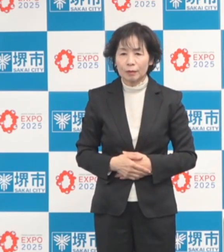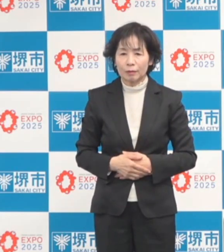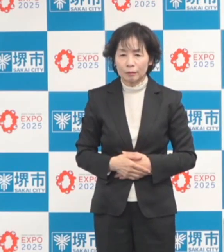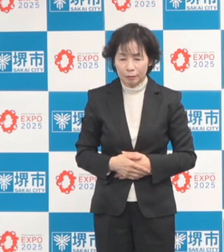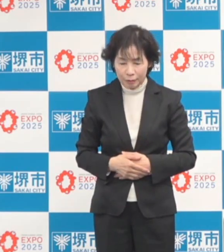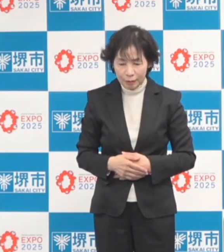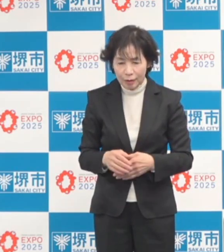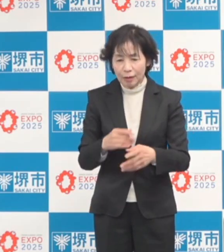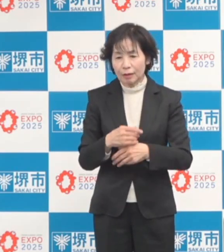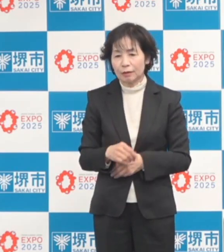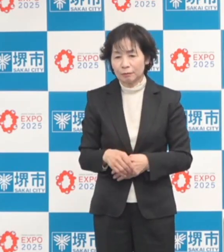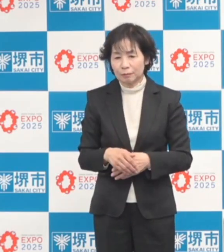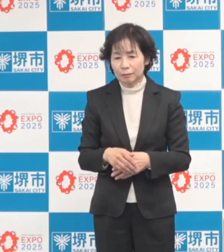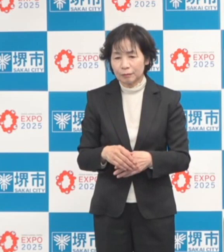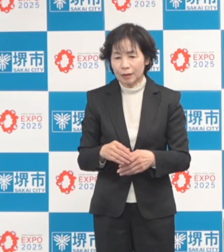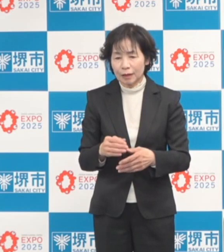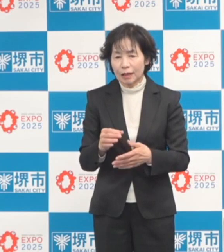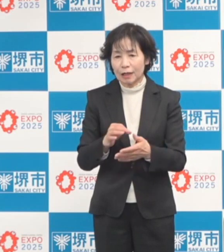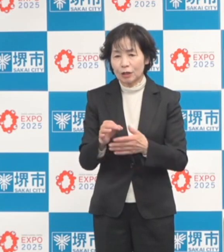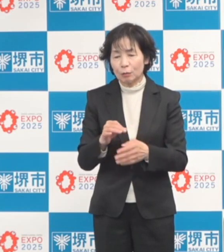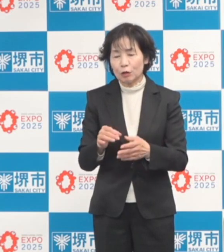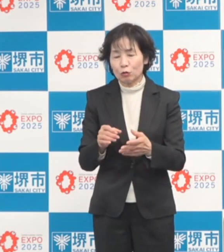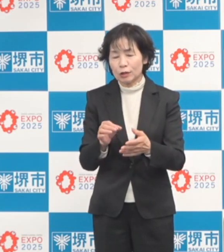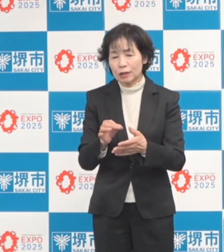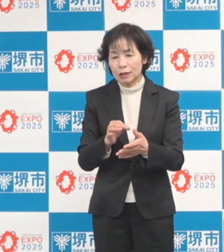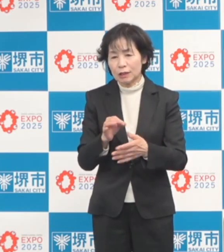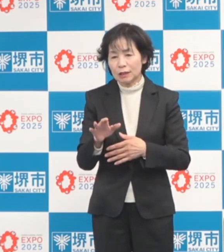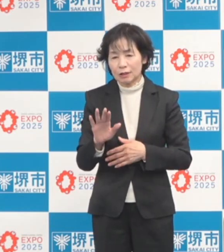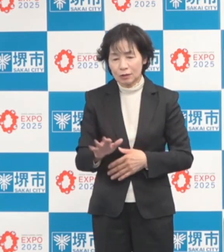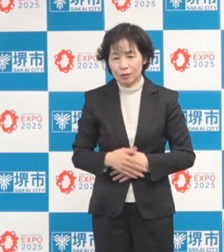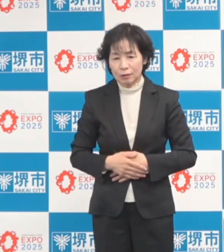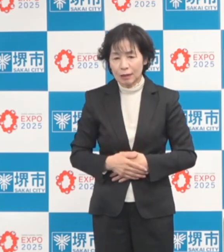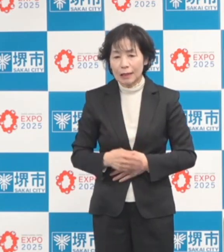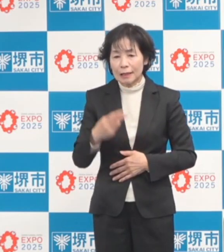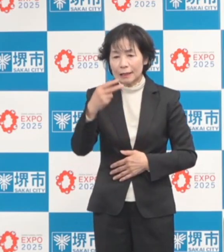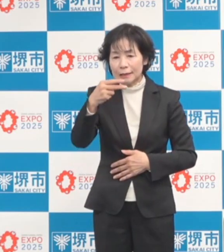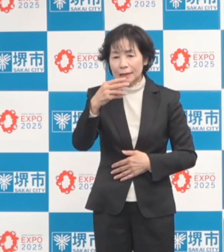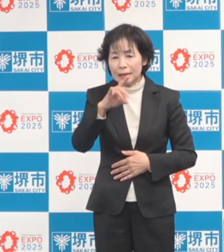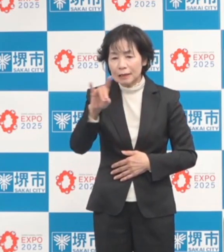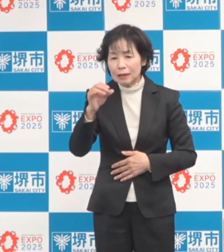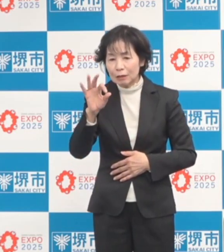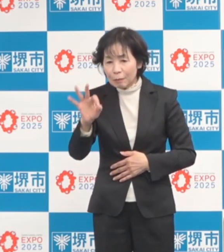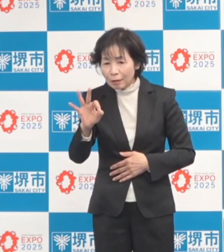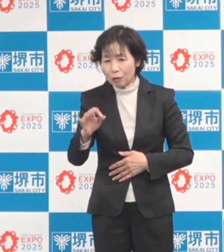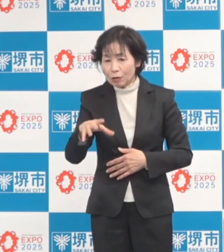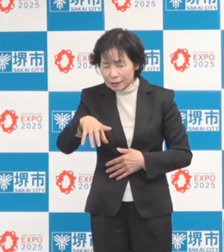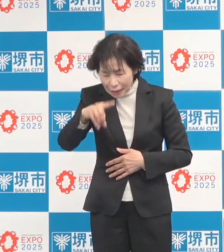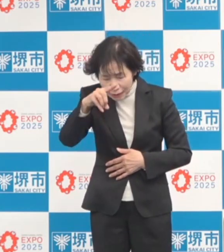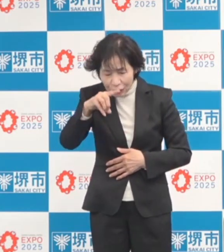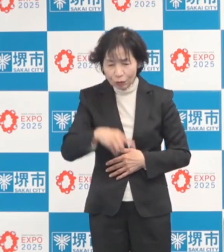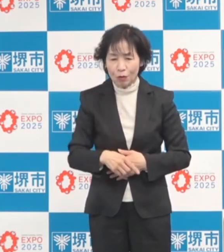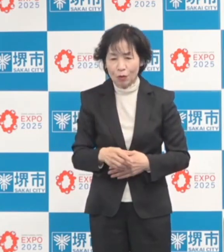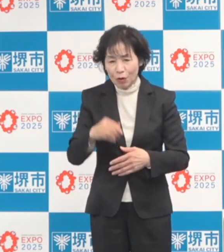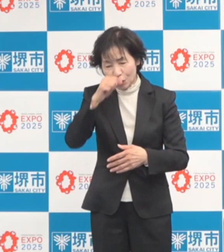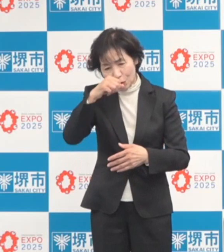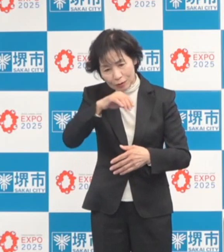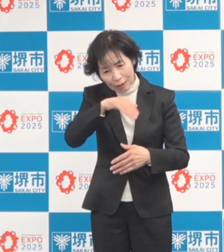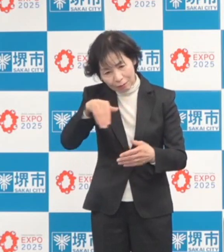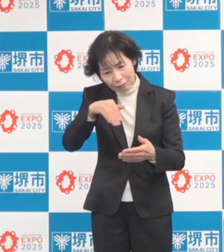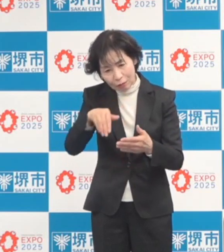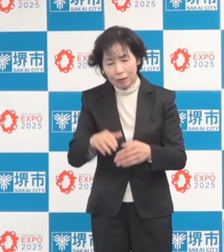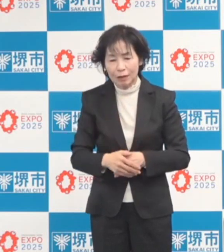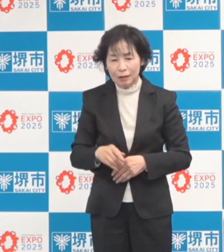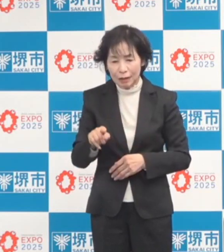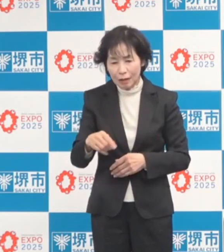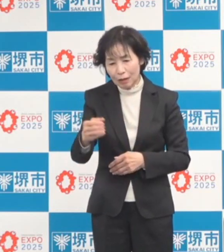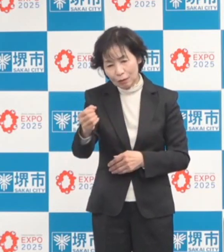読売新聞の川口です。2期目最初の予算ということで新たなステージに歩みを進めるための年度にしたいとお